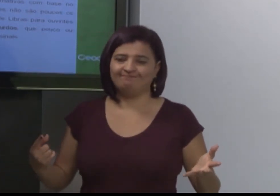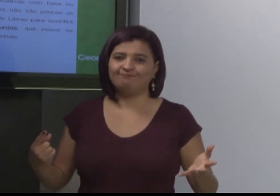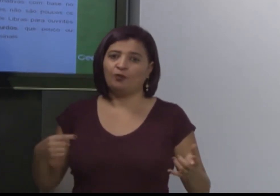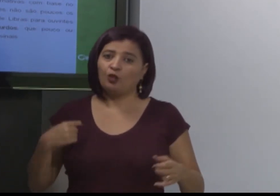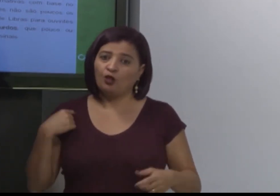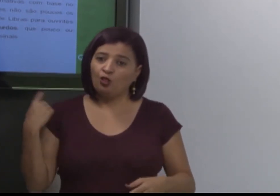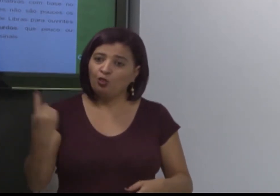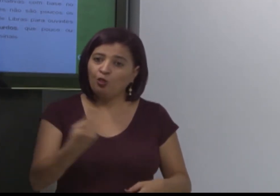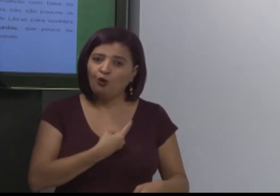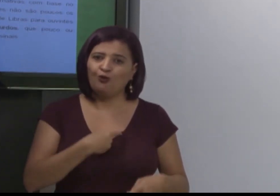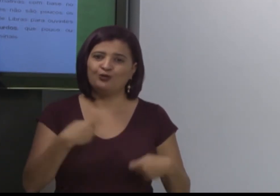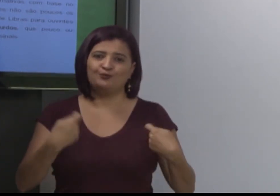necessário